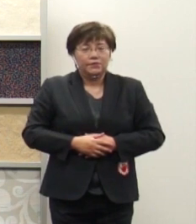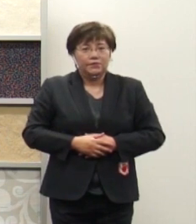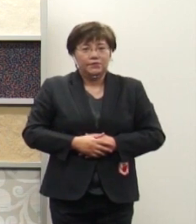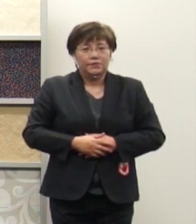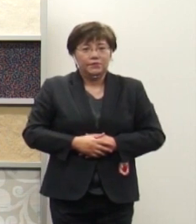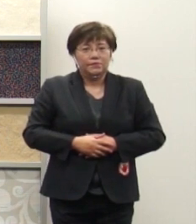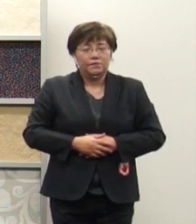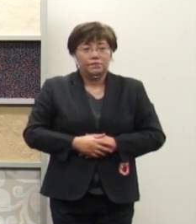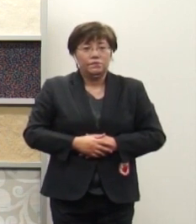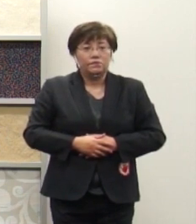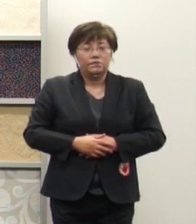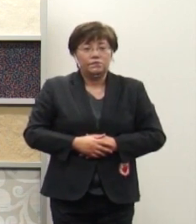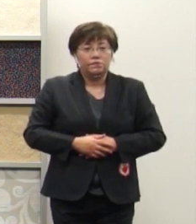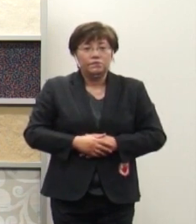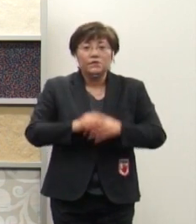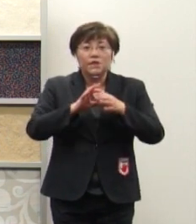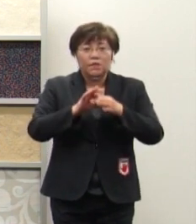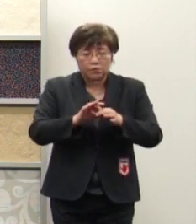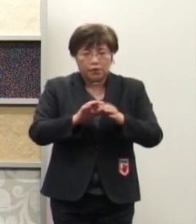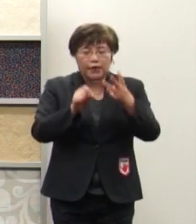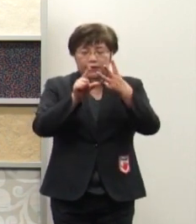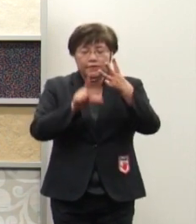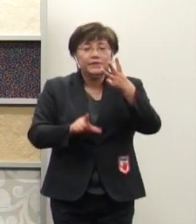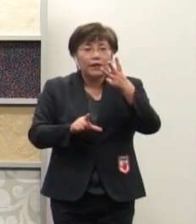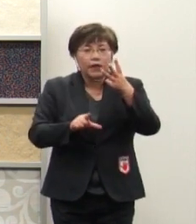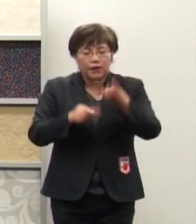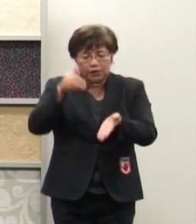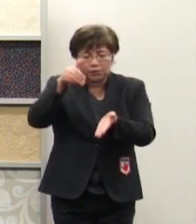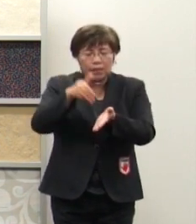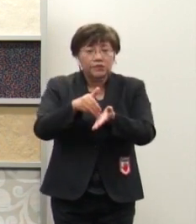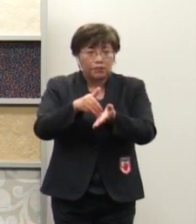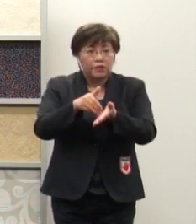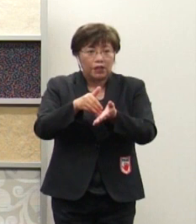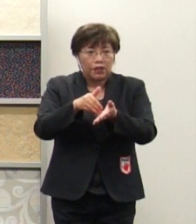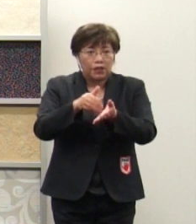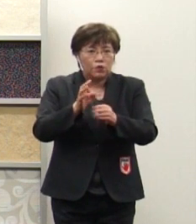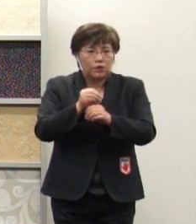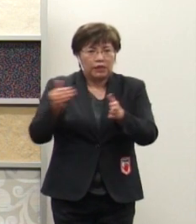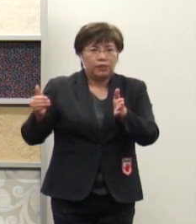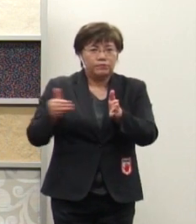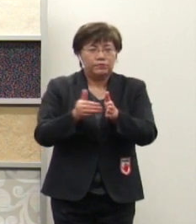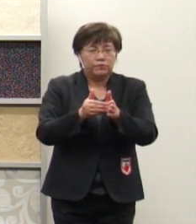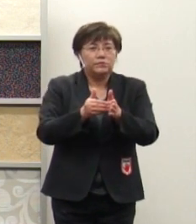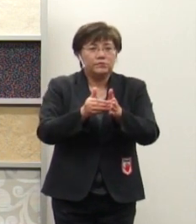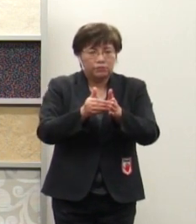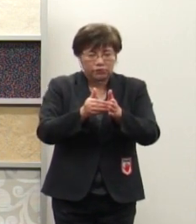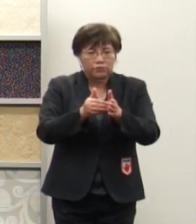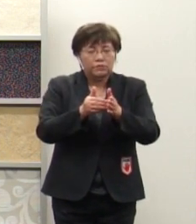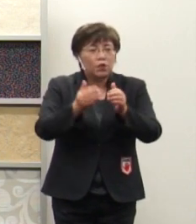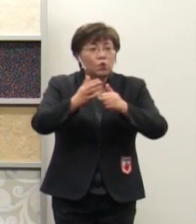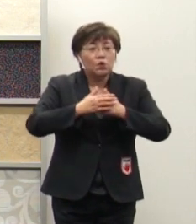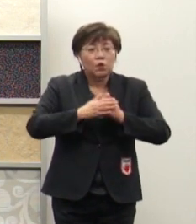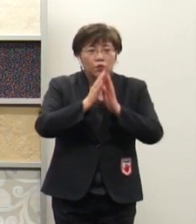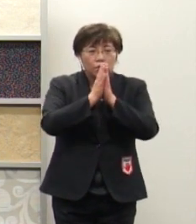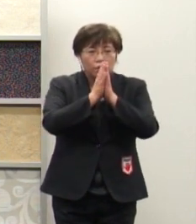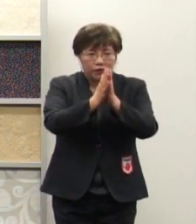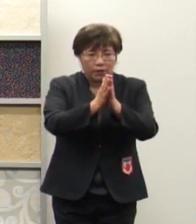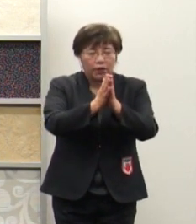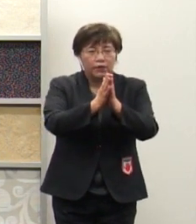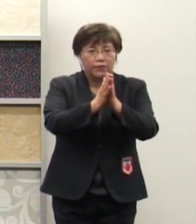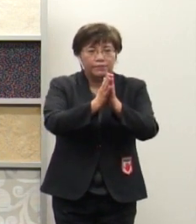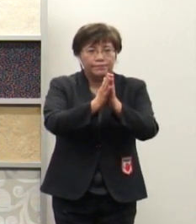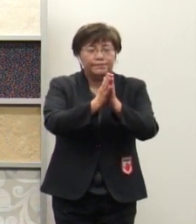。このため今月末までを期間としております感染拡大防止への協力要請につきまし